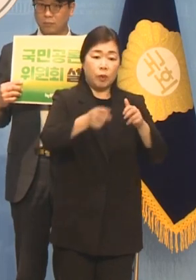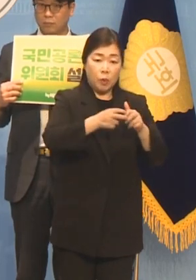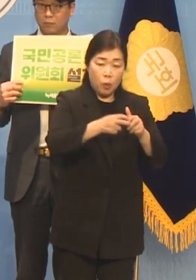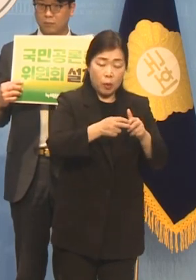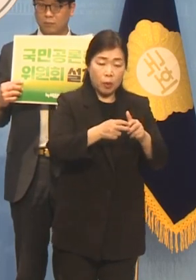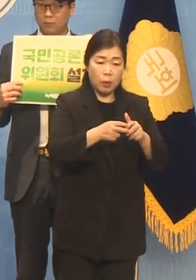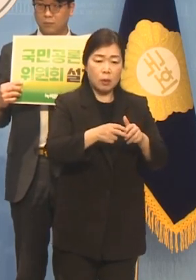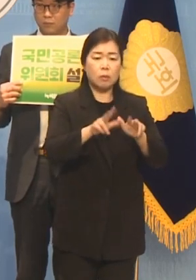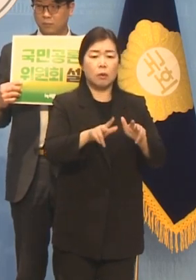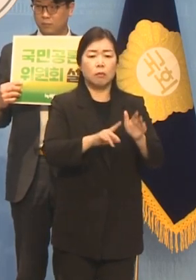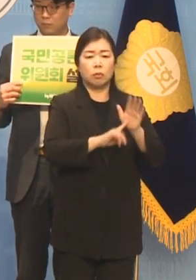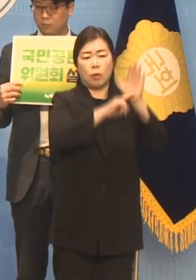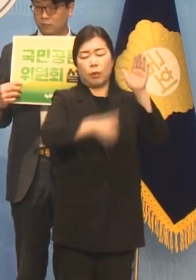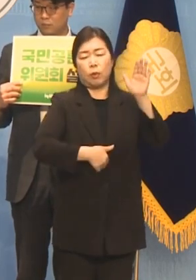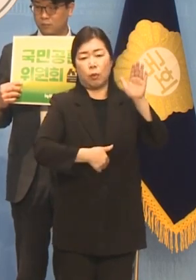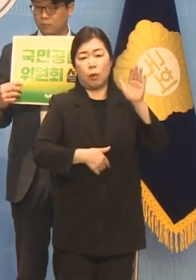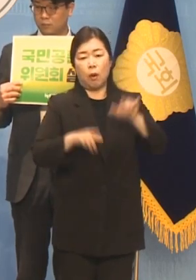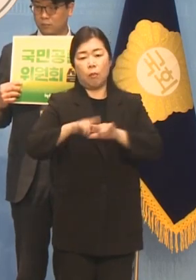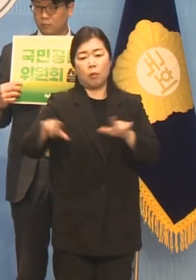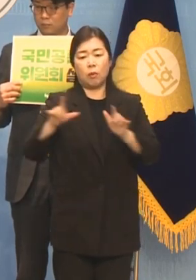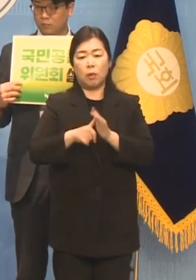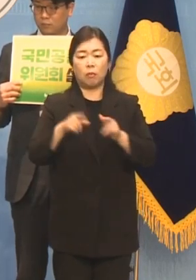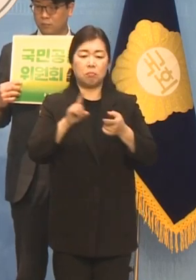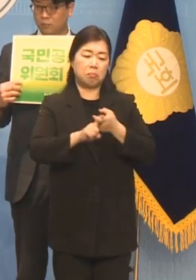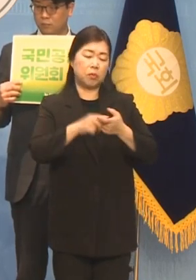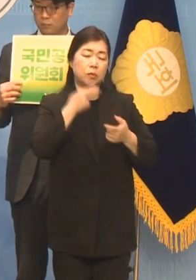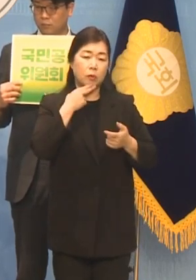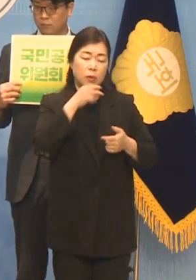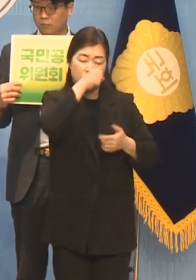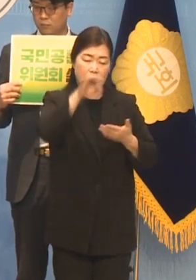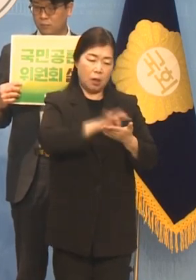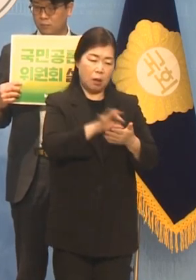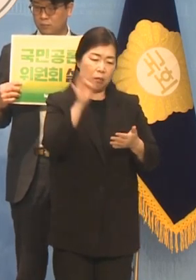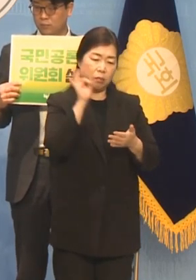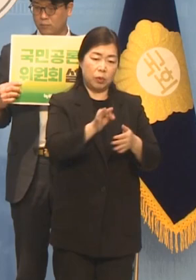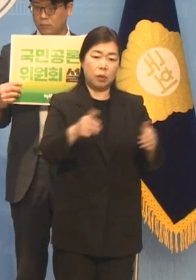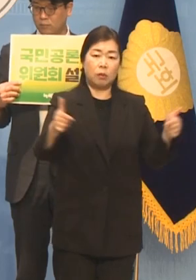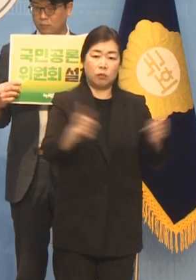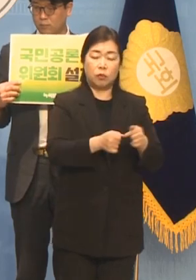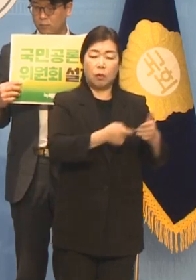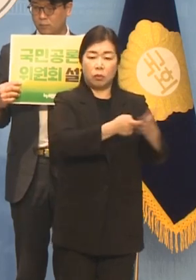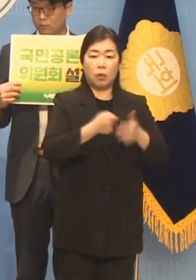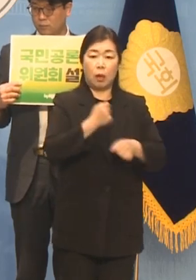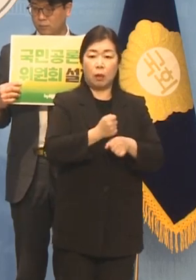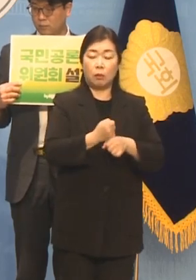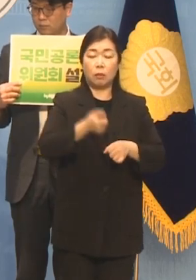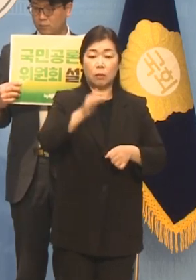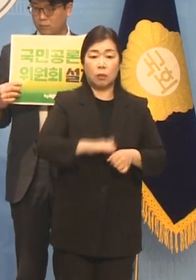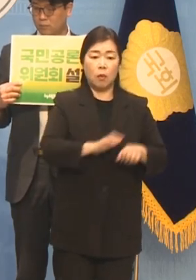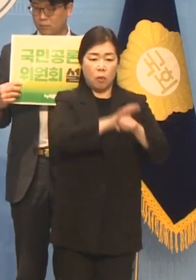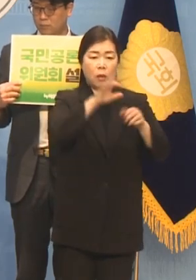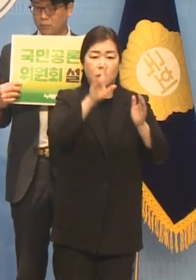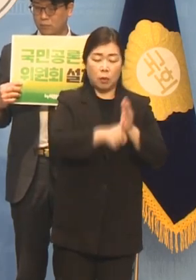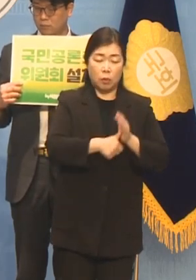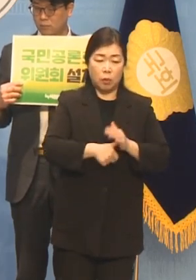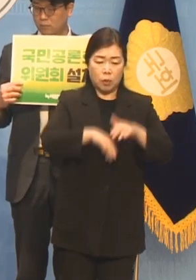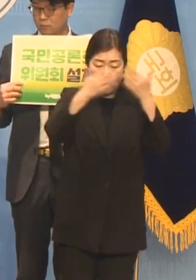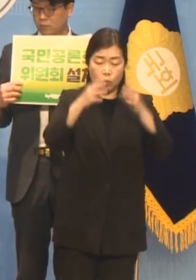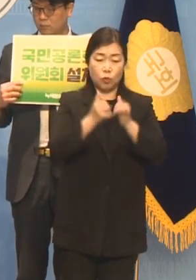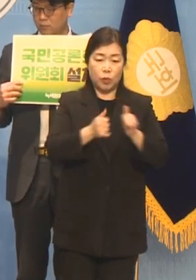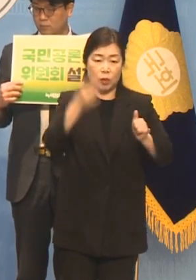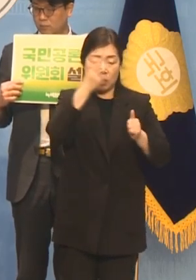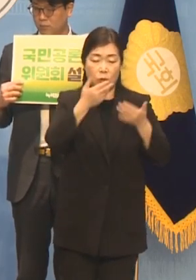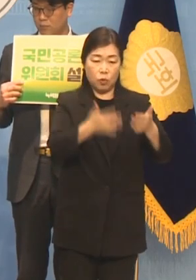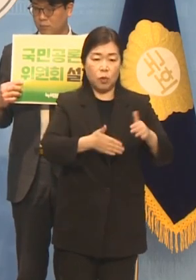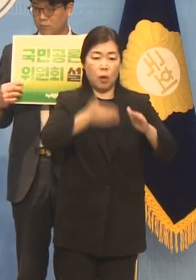동원하고 평소에는 무관심과 방치, 예산마저 축소합니다. 코로나19 때도 전 국민을